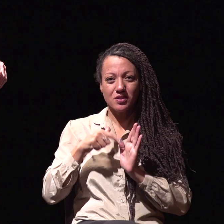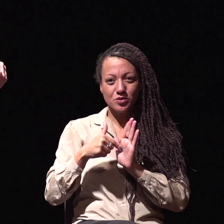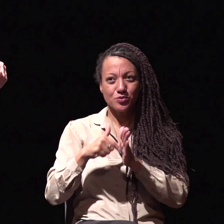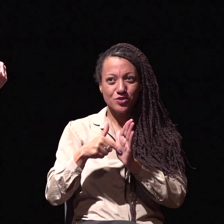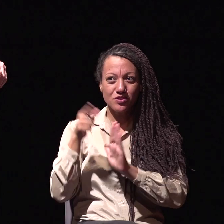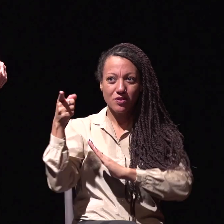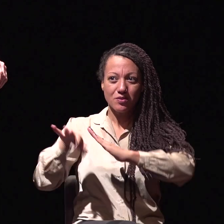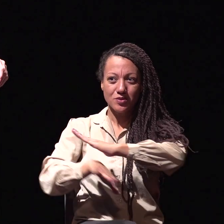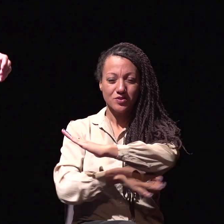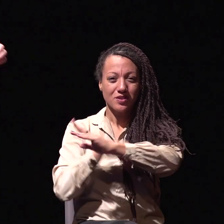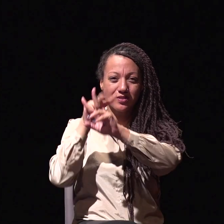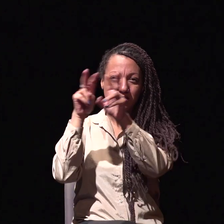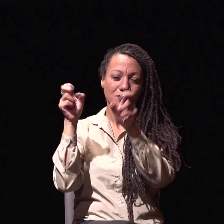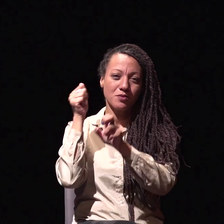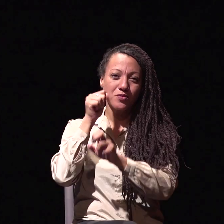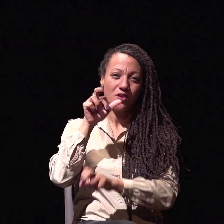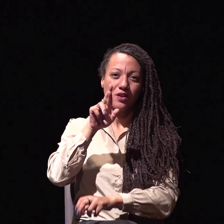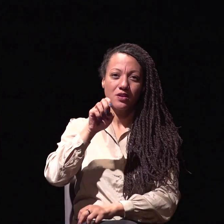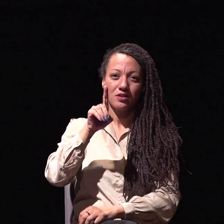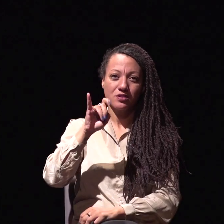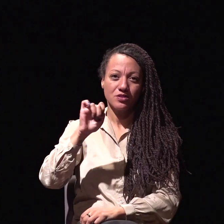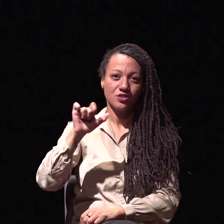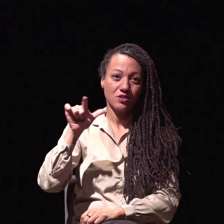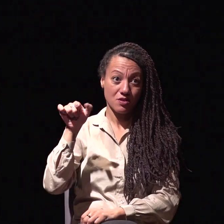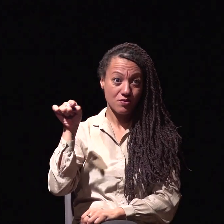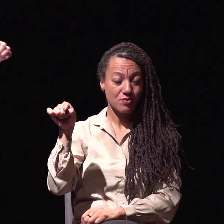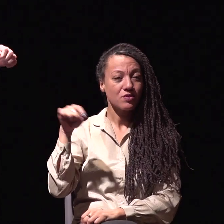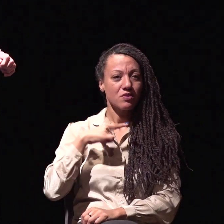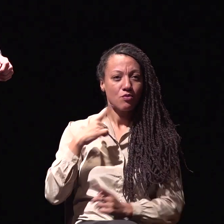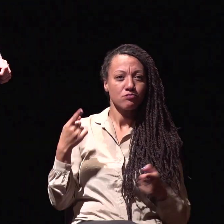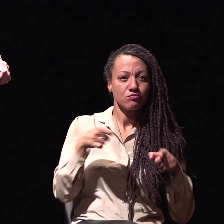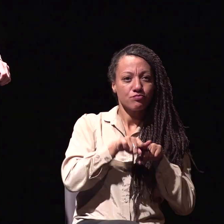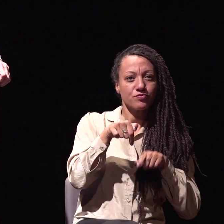lá, Mulheres Radicais, na Pinacoteca.